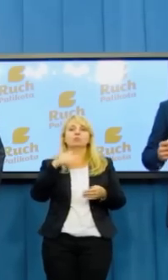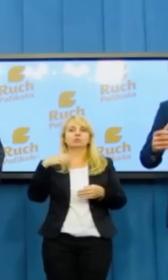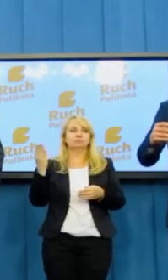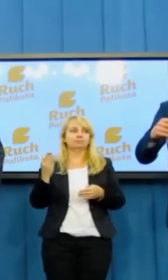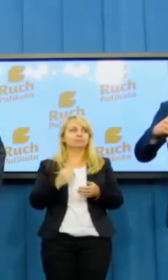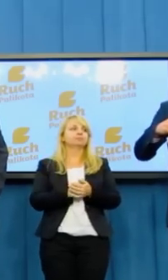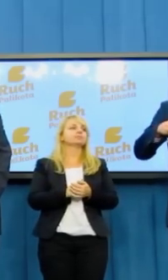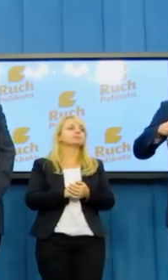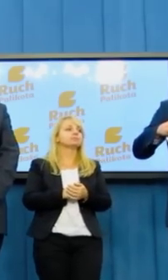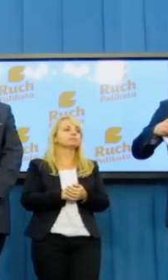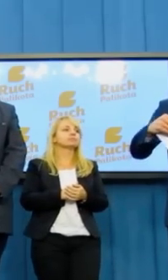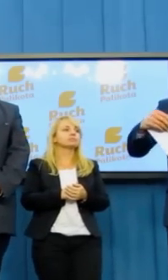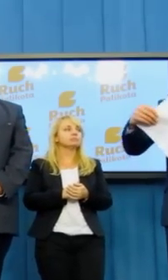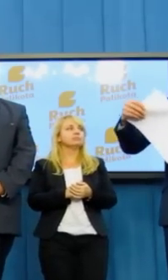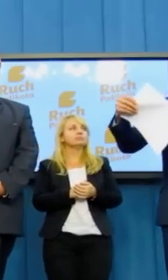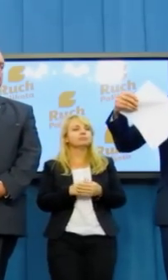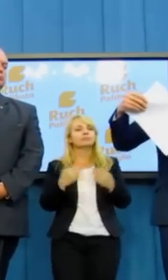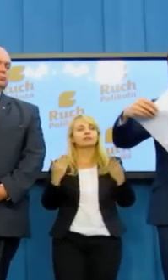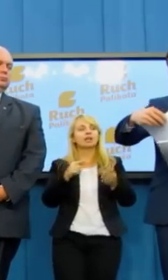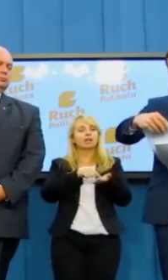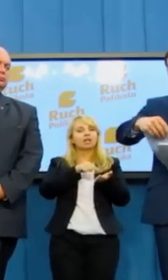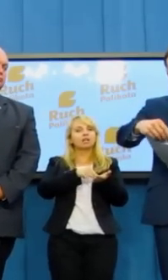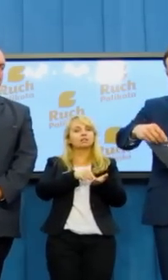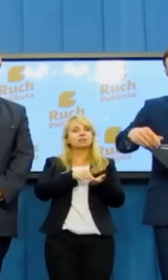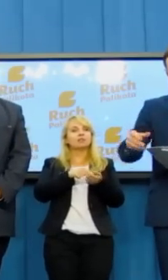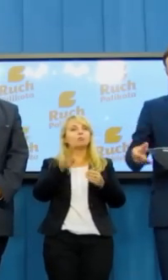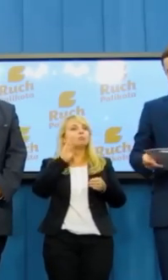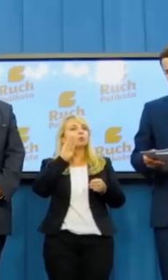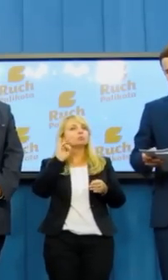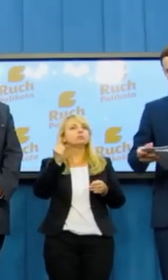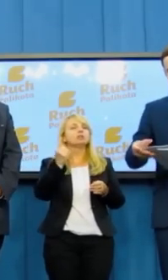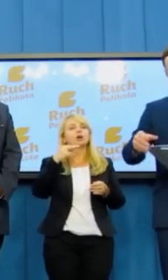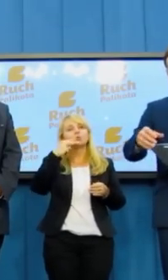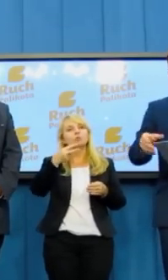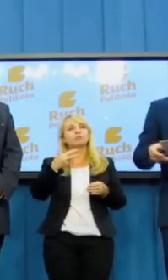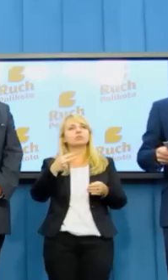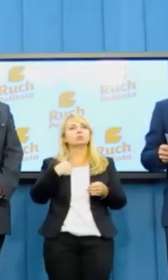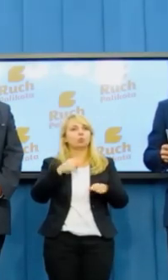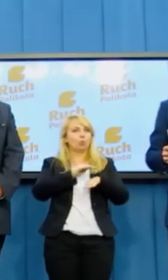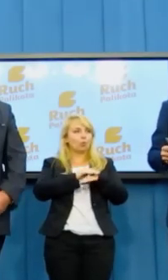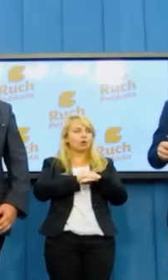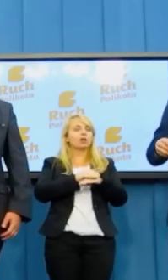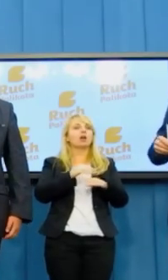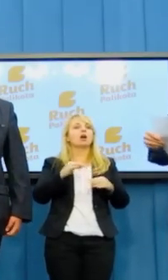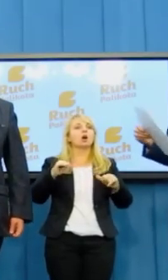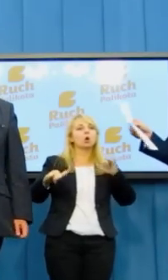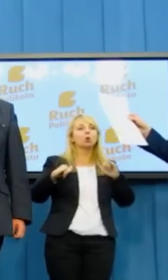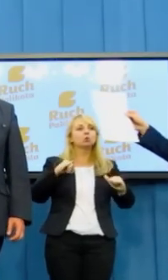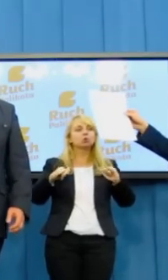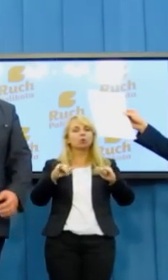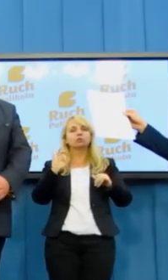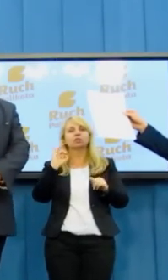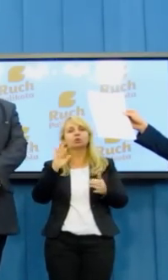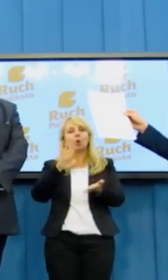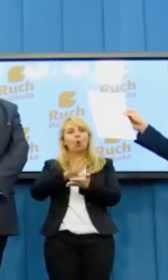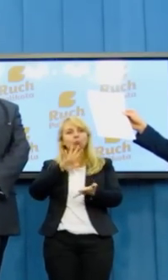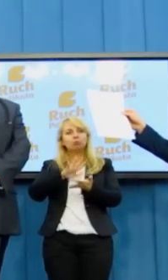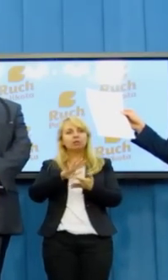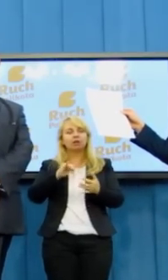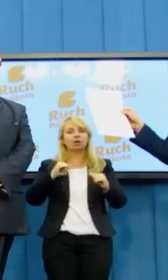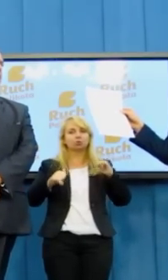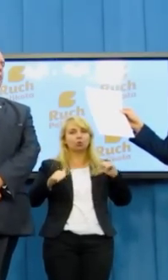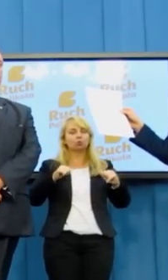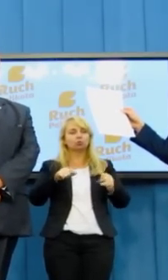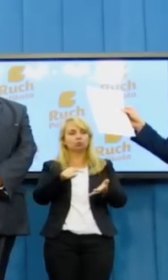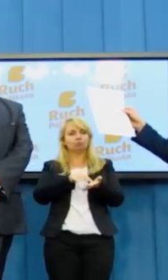temat tych naszych propozycji. Dziękuję bardzo. Tak powiedział kolega, rząd, a raczej opinia rządu